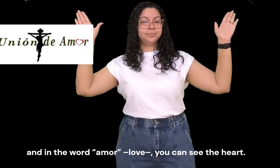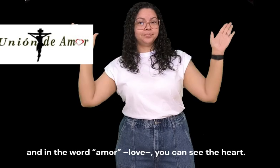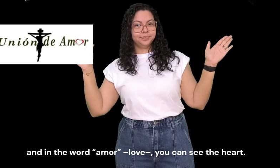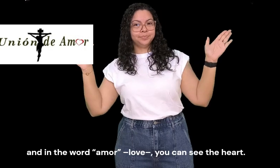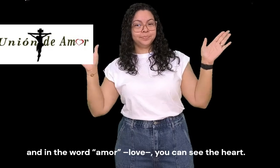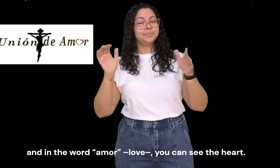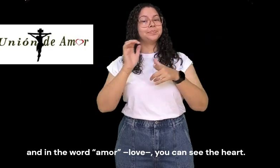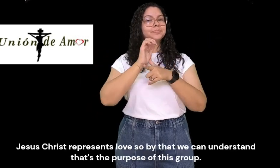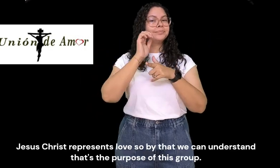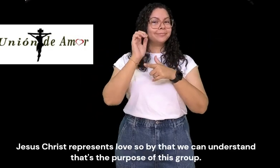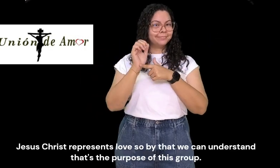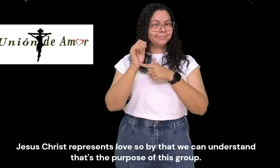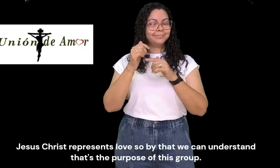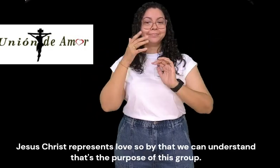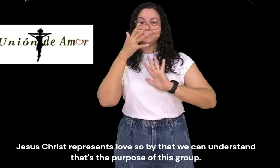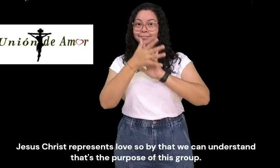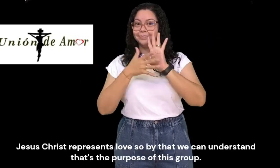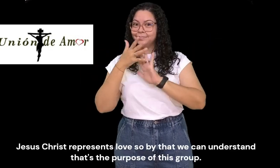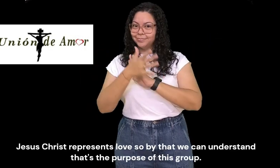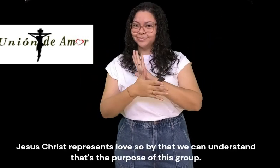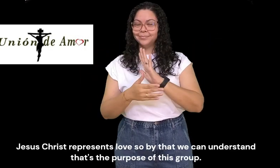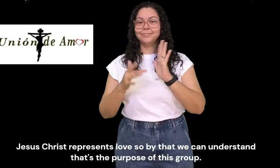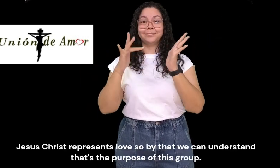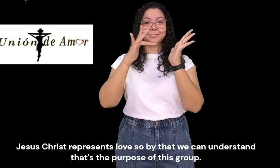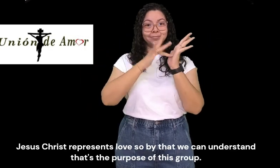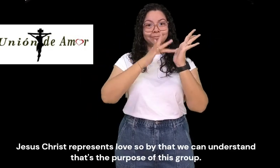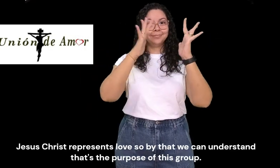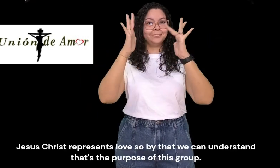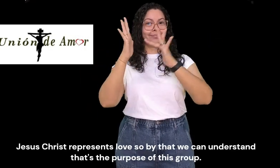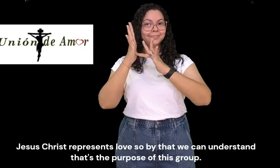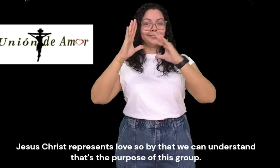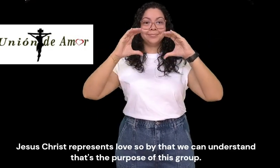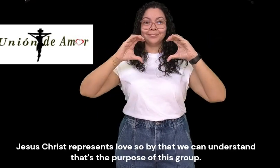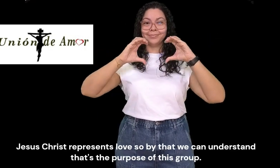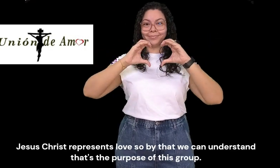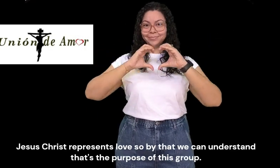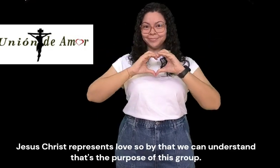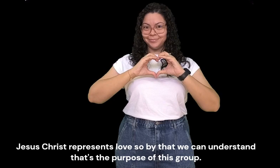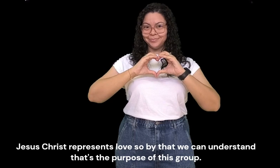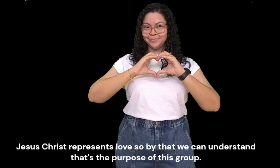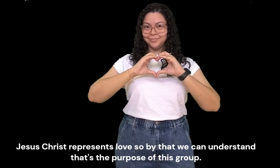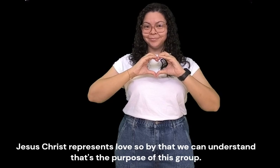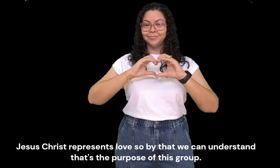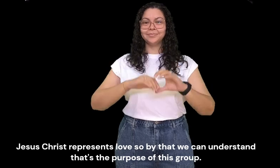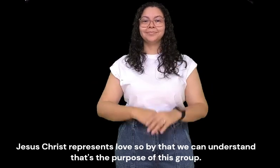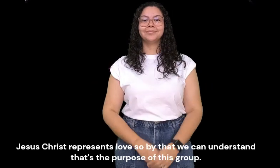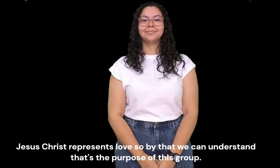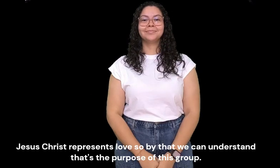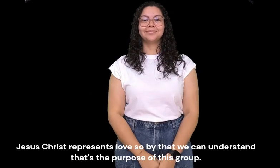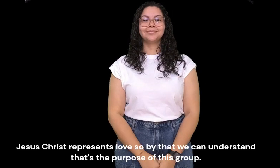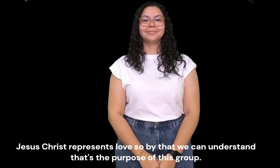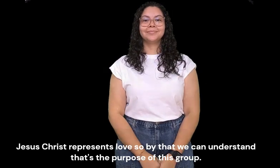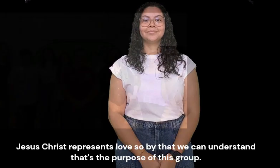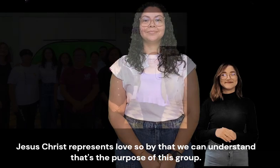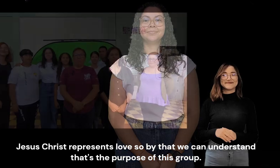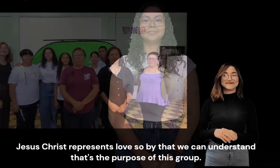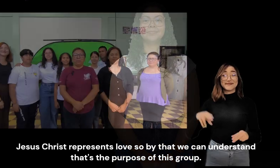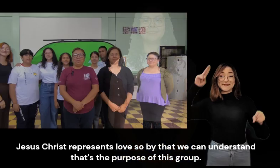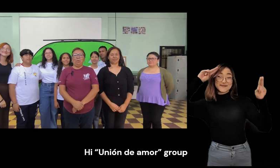corazón. Jesucristo representa el amor y entendemos que es la acción de esta organización. Esta es su seña.